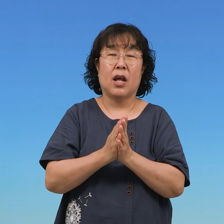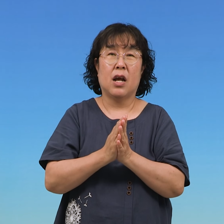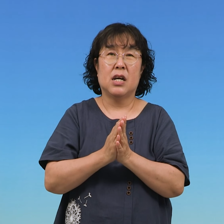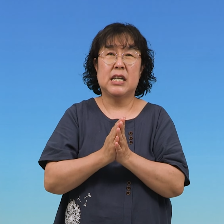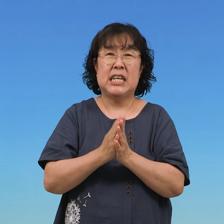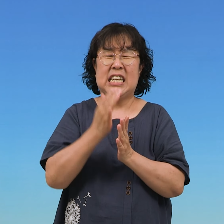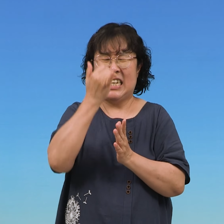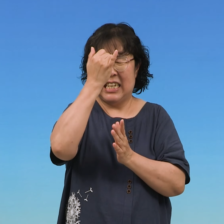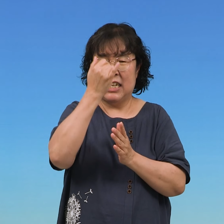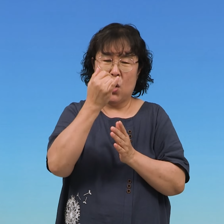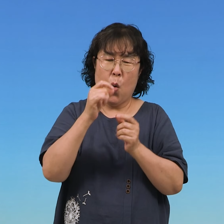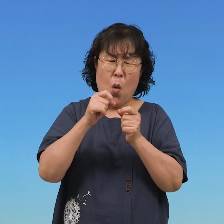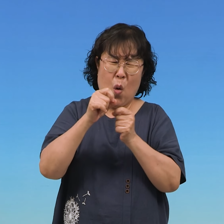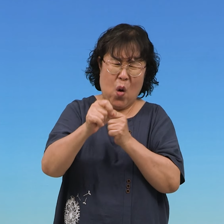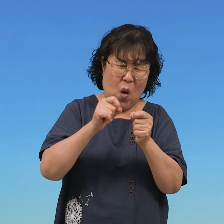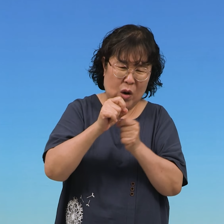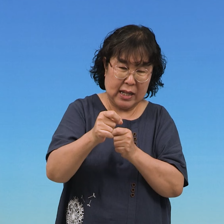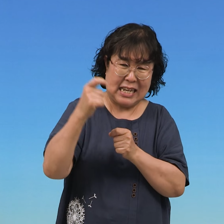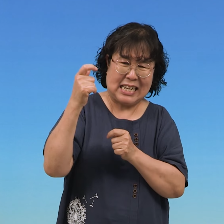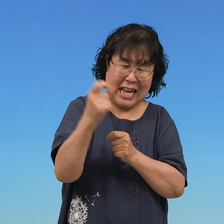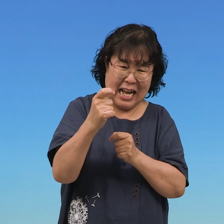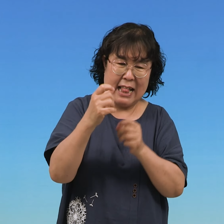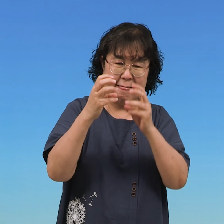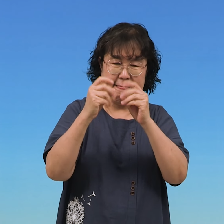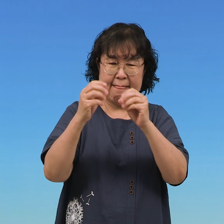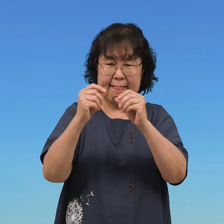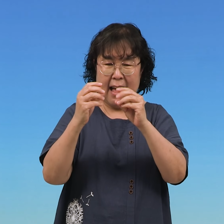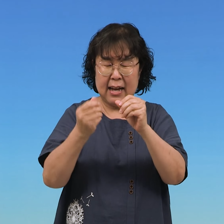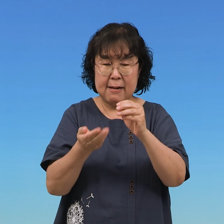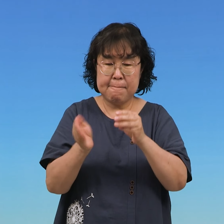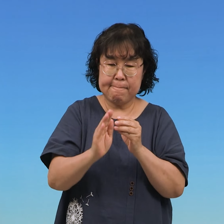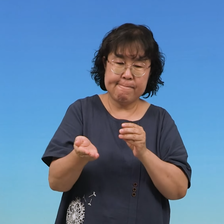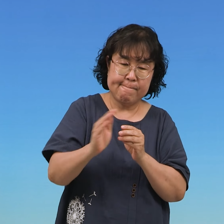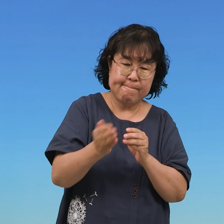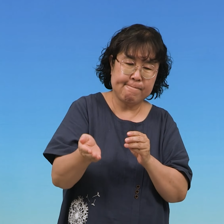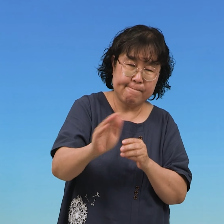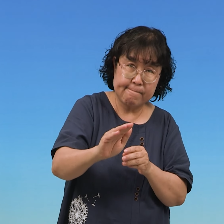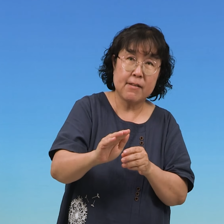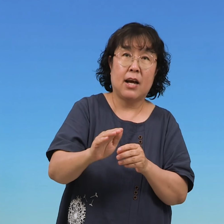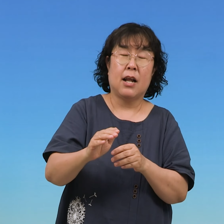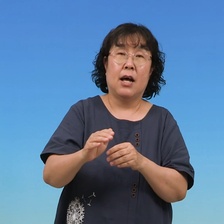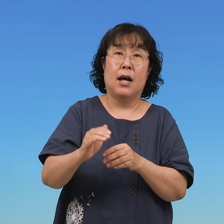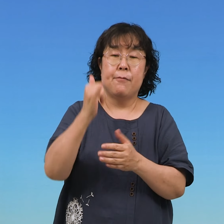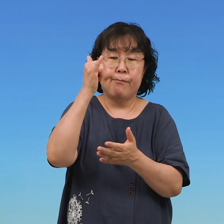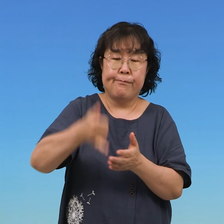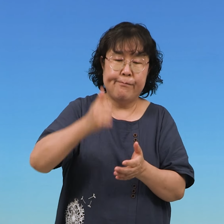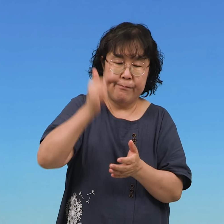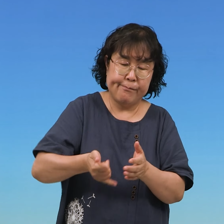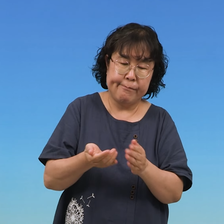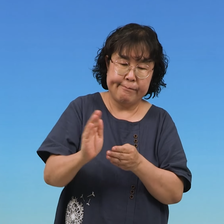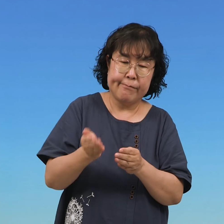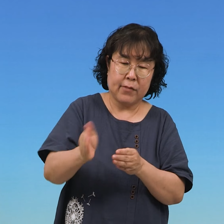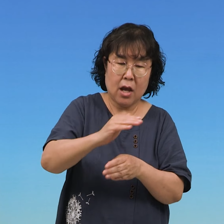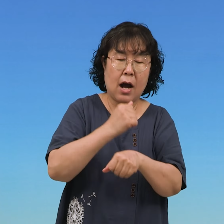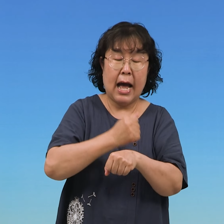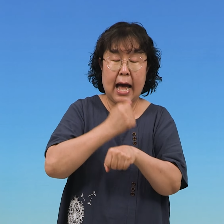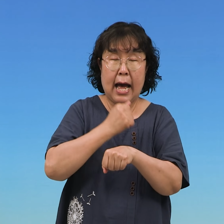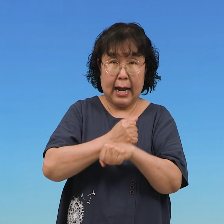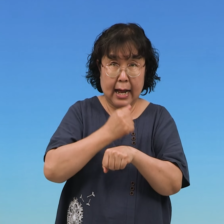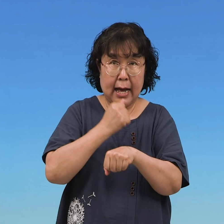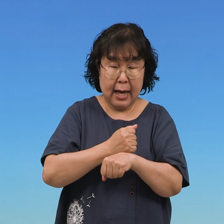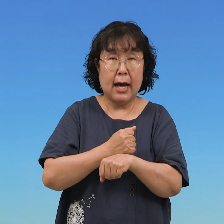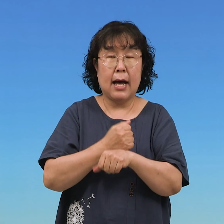제가 봤습니다만, 저에게 개인적으로 이 한 구절 말씀을 묵상하면서 내가 이 인생의 묵은